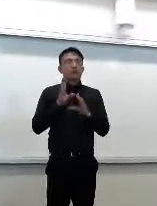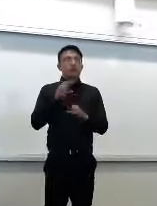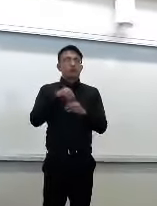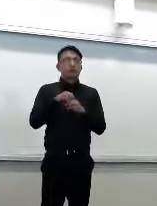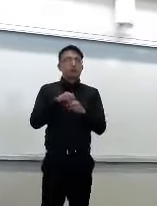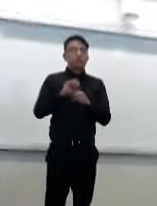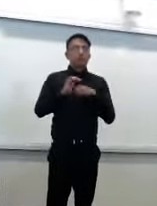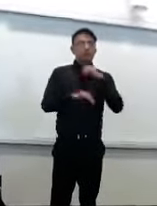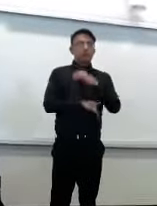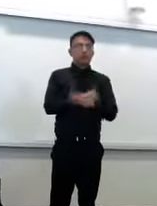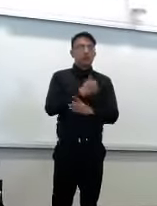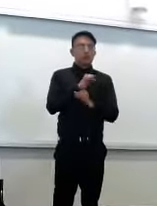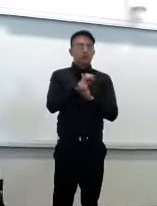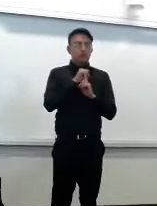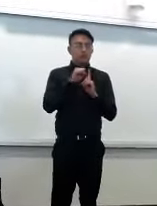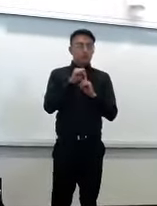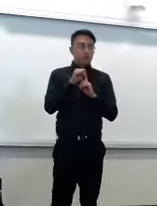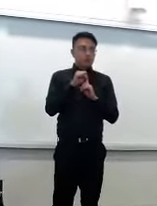Salud.